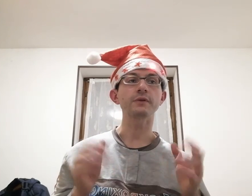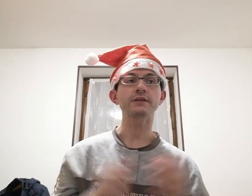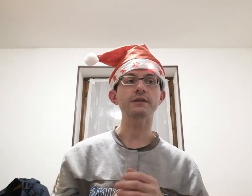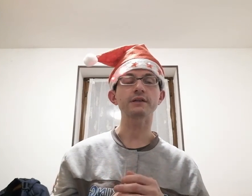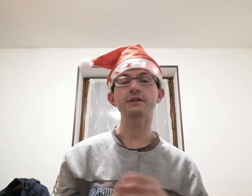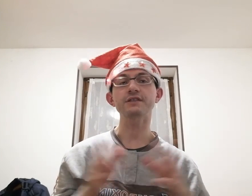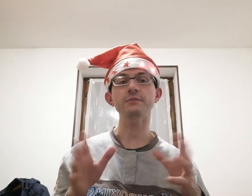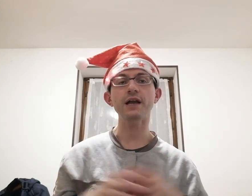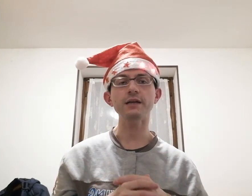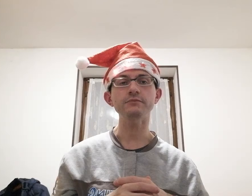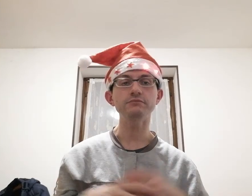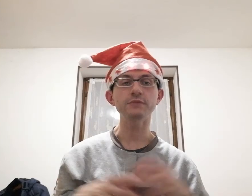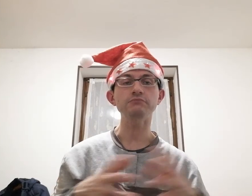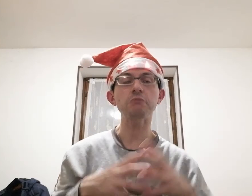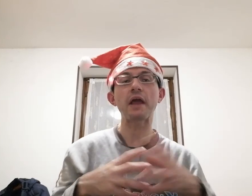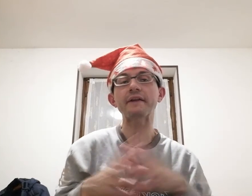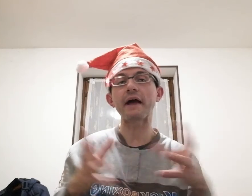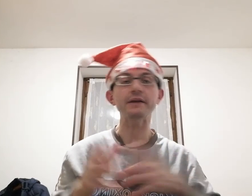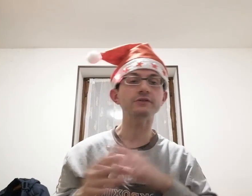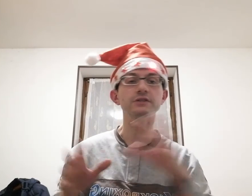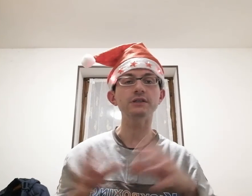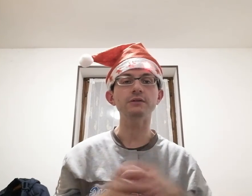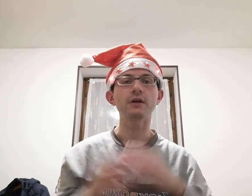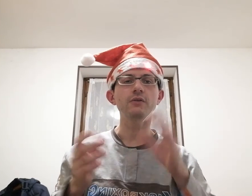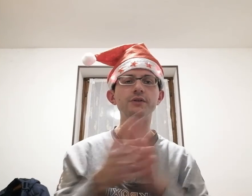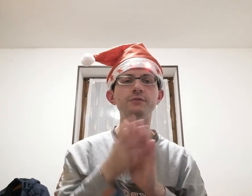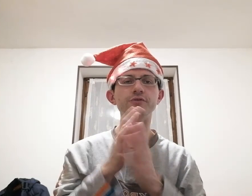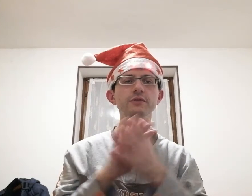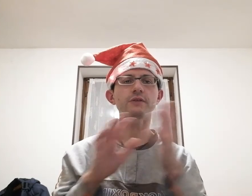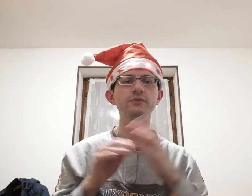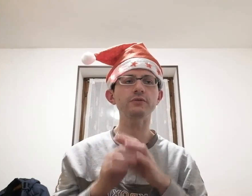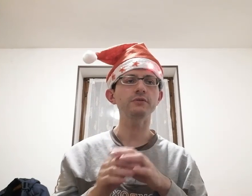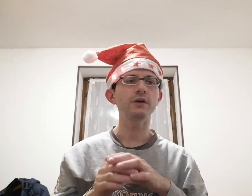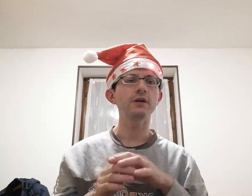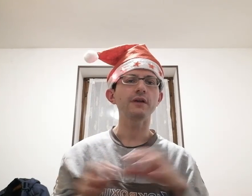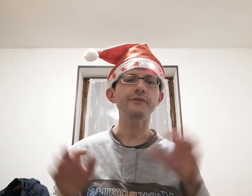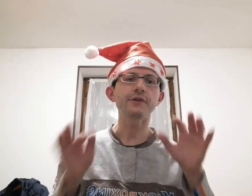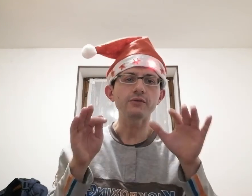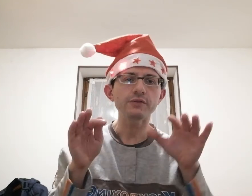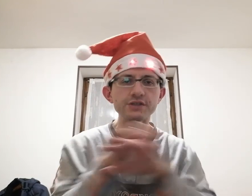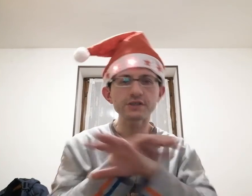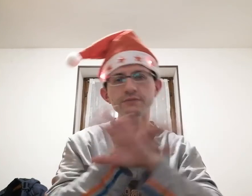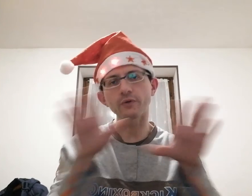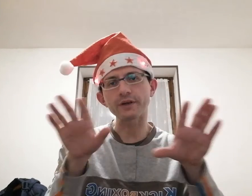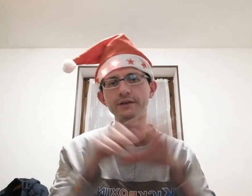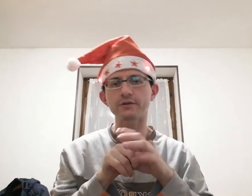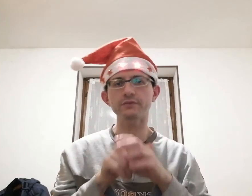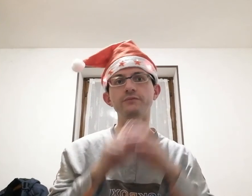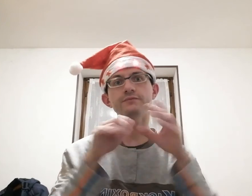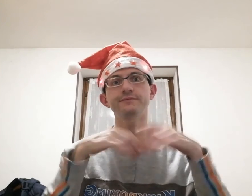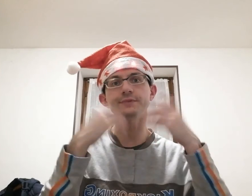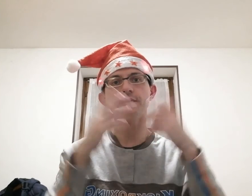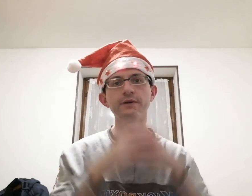buona la settimana, bene, dai, oggi l'ultimo giorno di lavoro, fino all'11 non rientro, no,